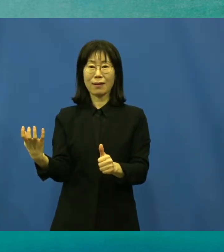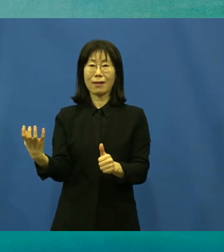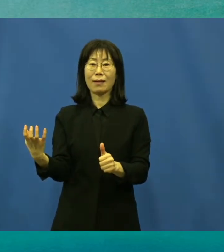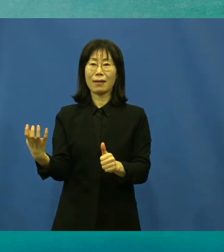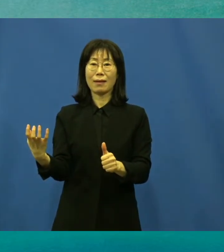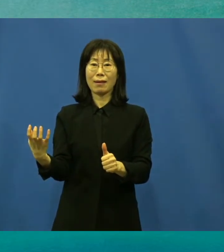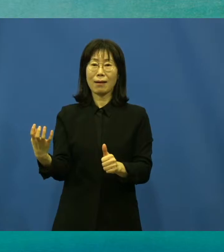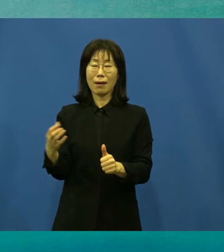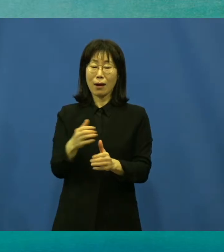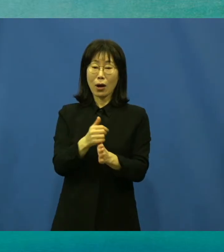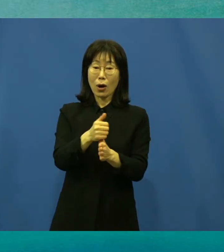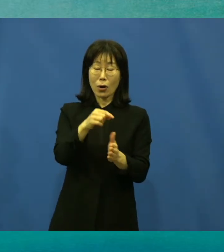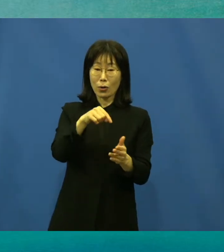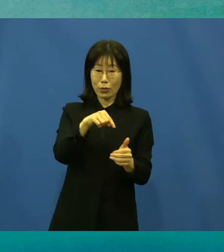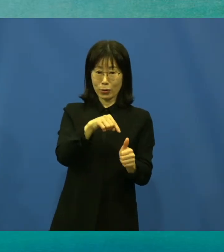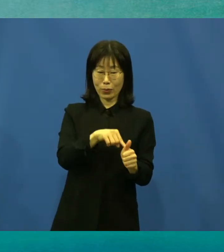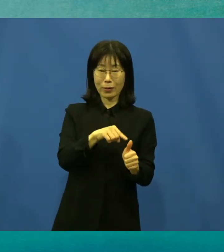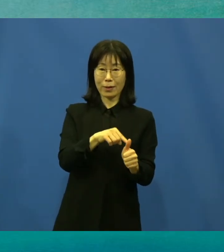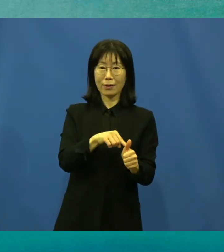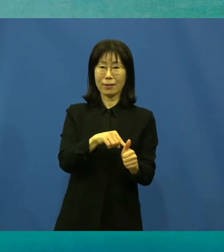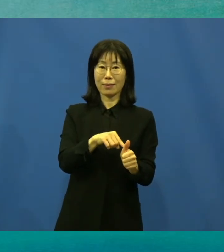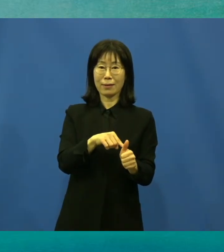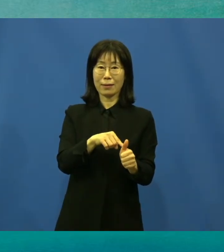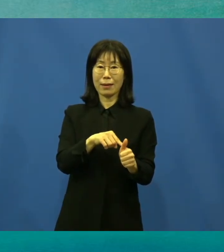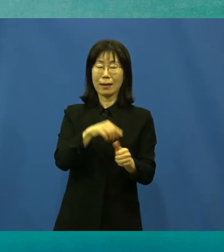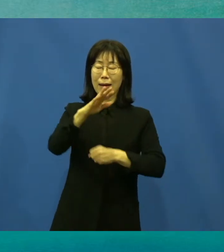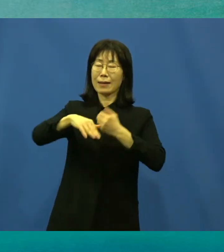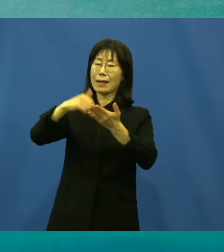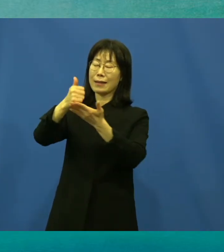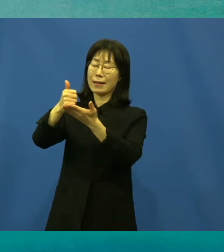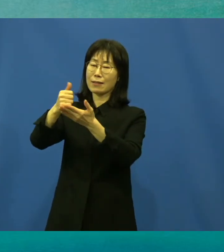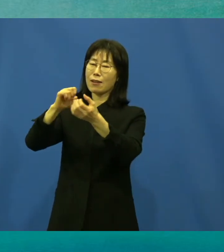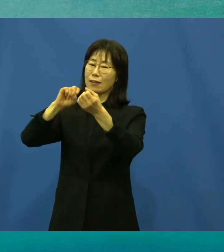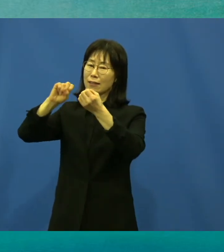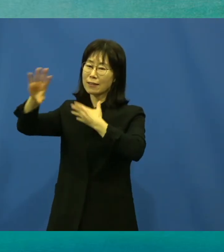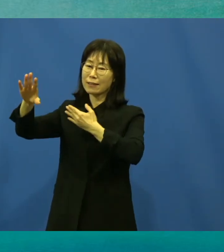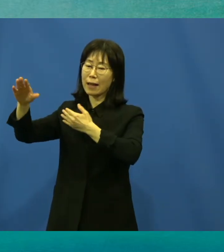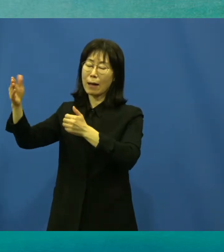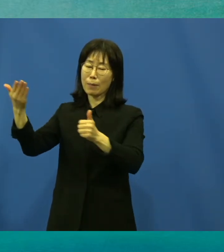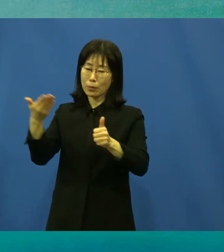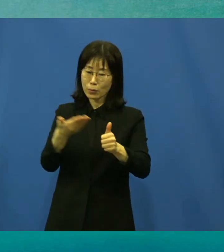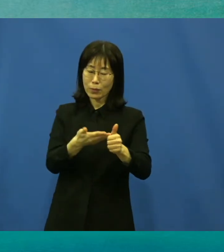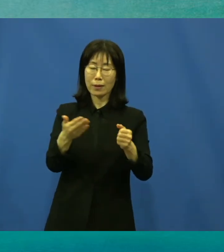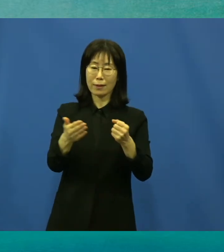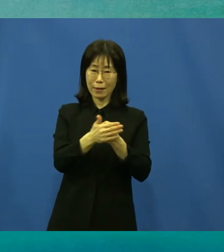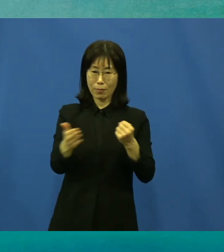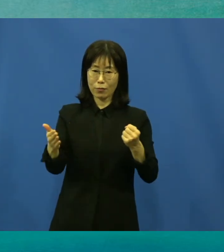될 이유가 없습니다. 석방. 하나님이 물고기에게 말씀하십니다.